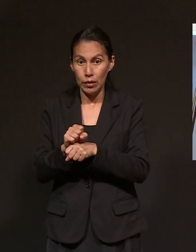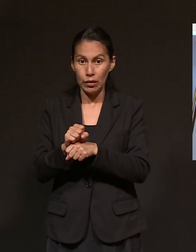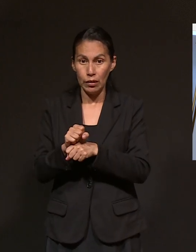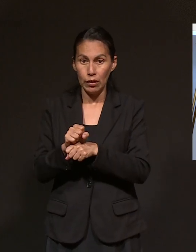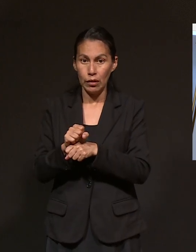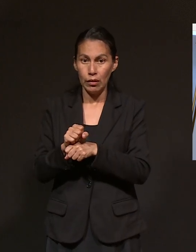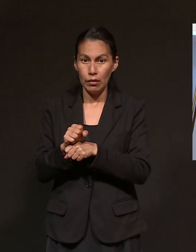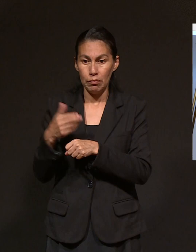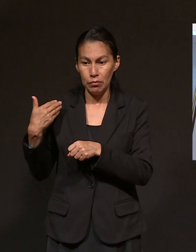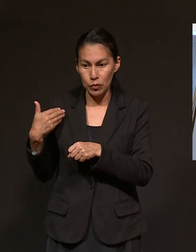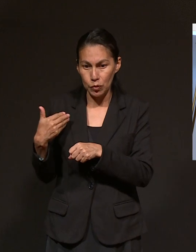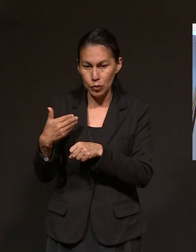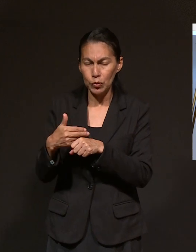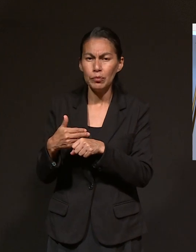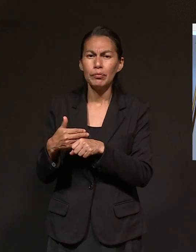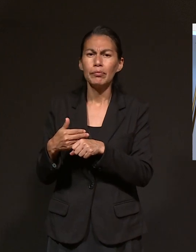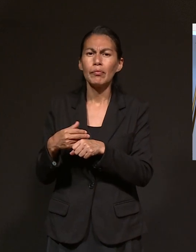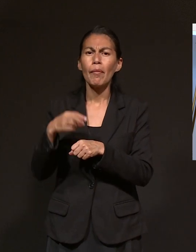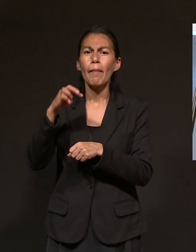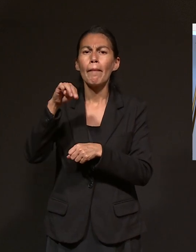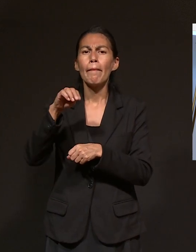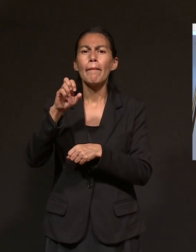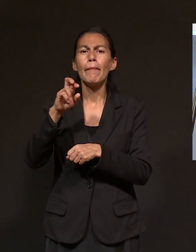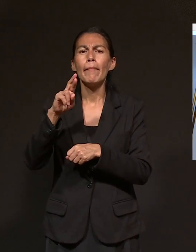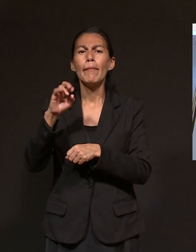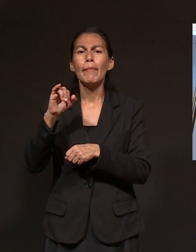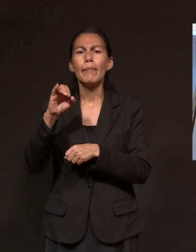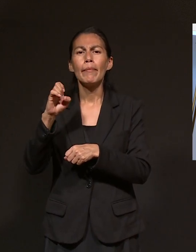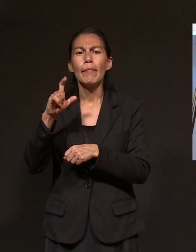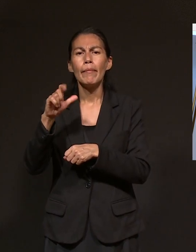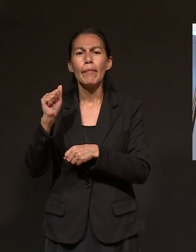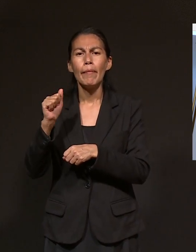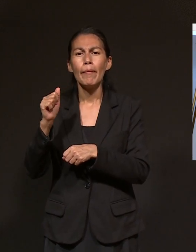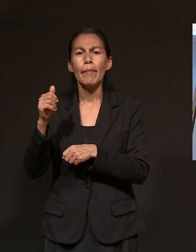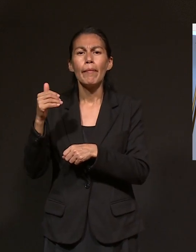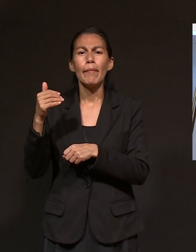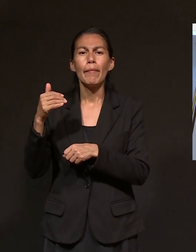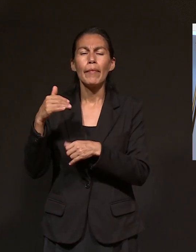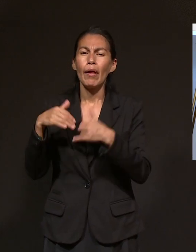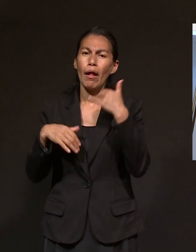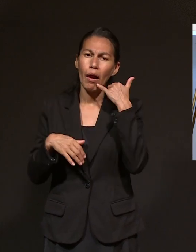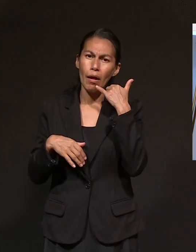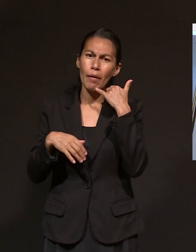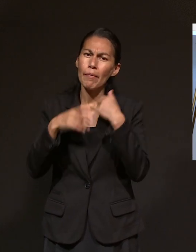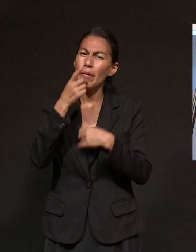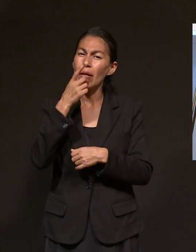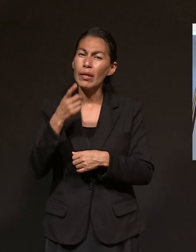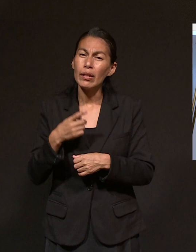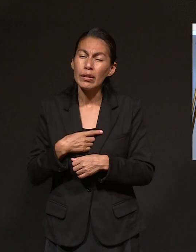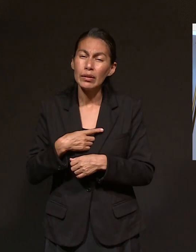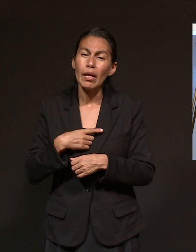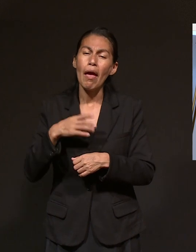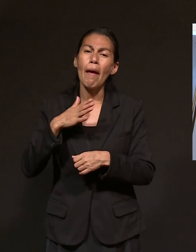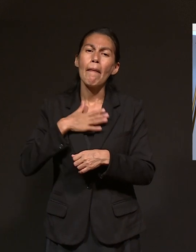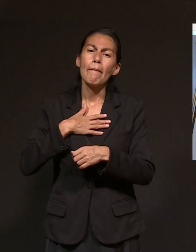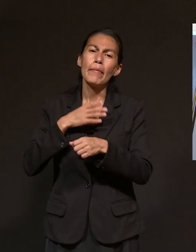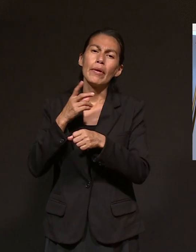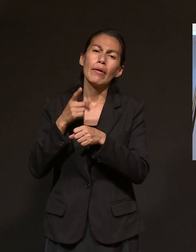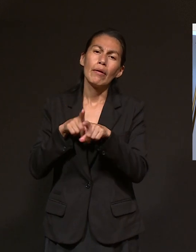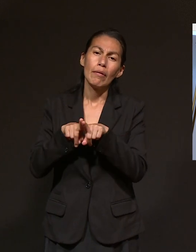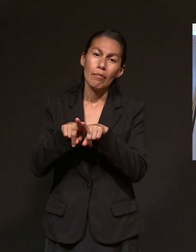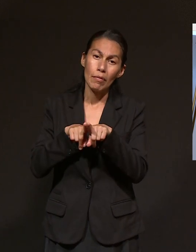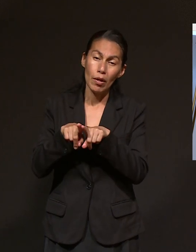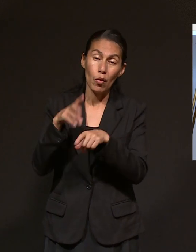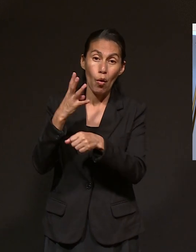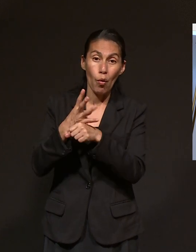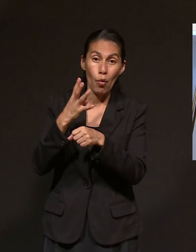Mariela me habla y me dice Mi hermano va a tener